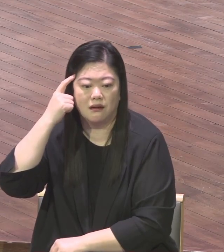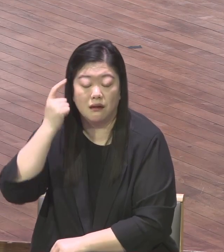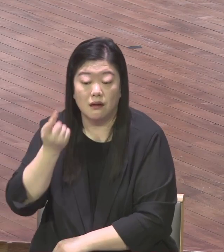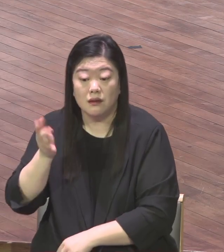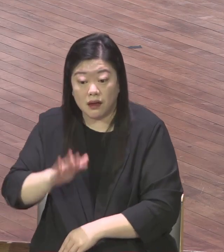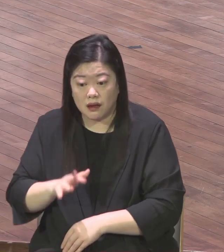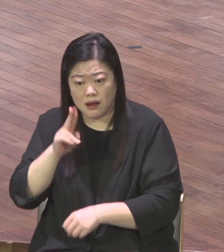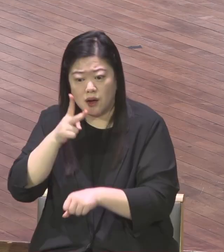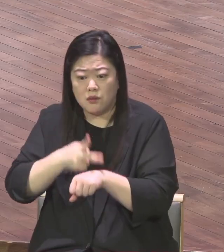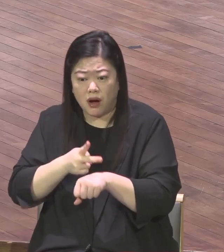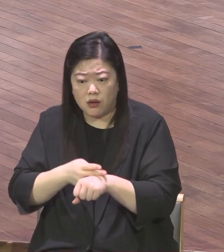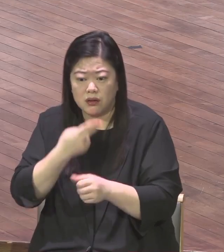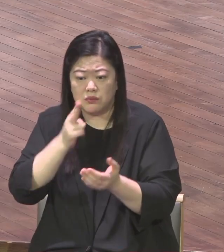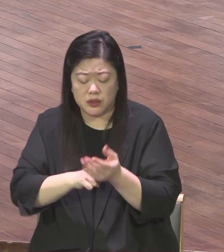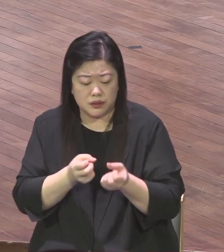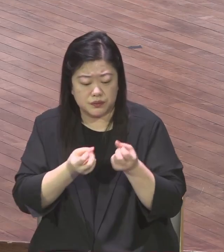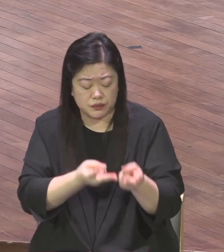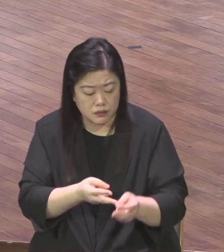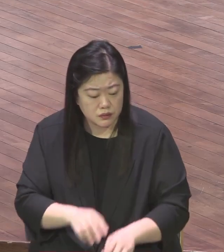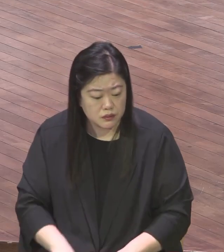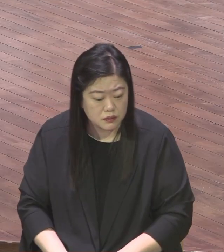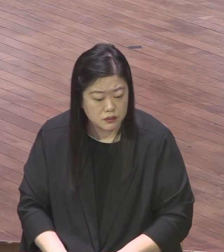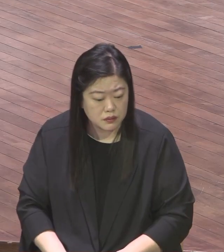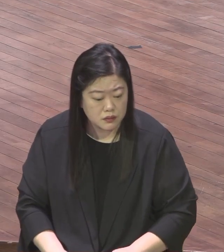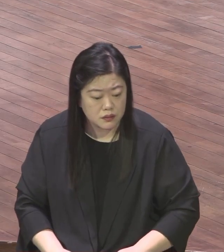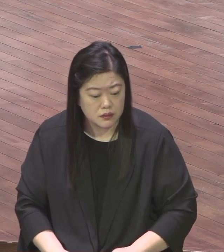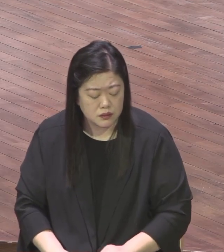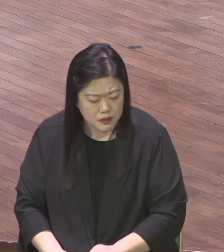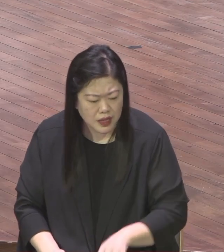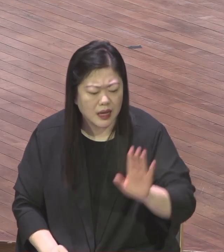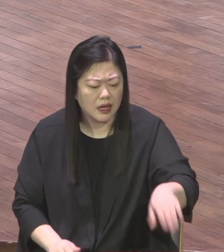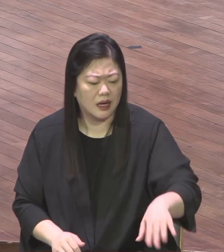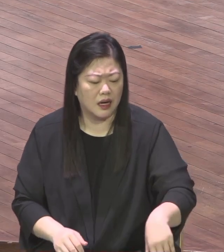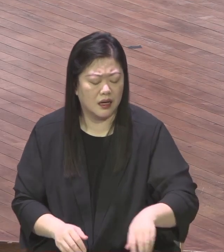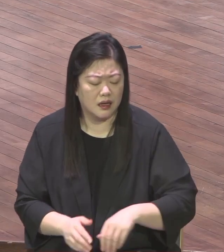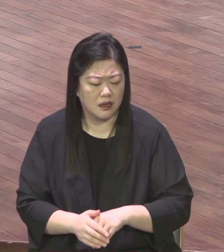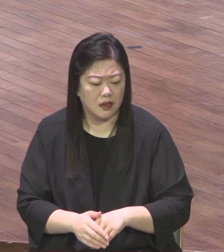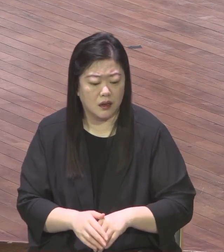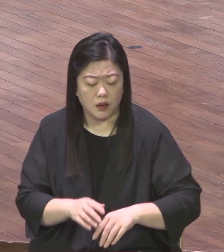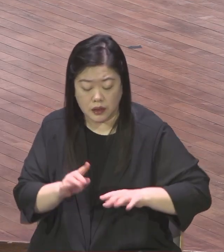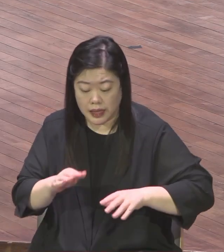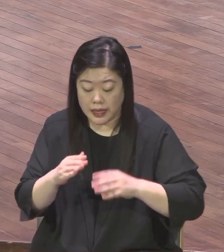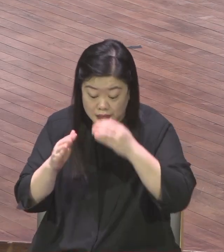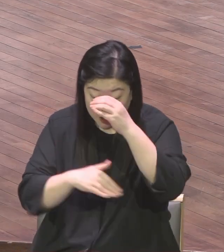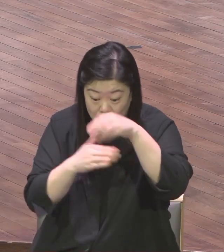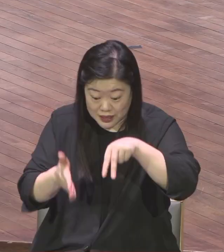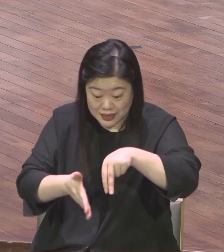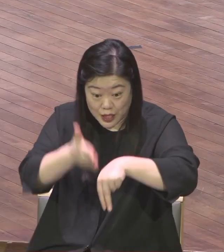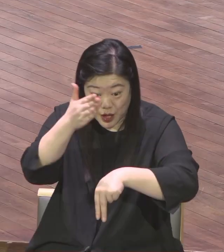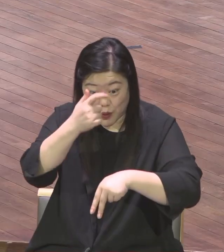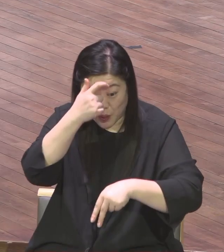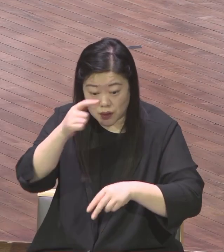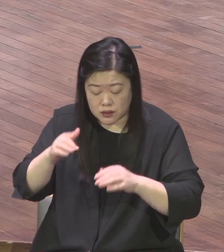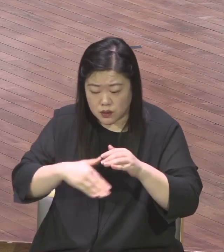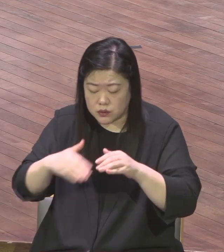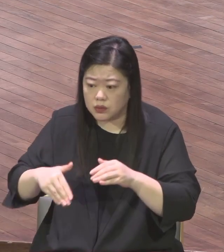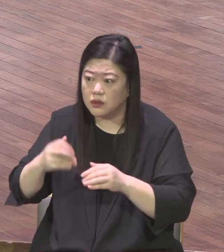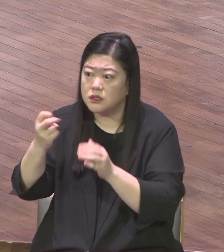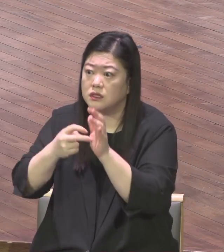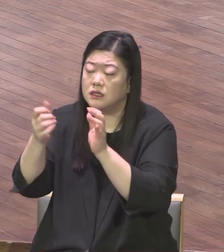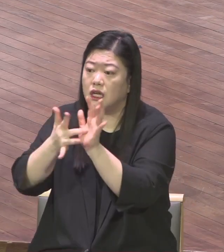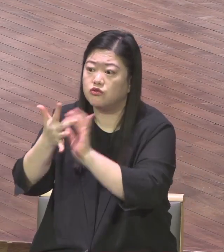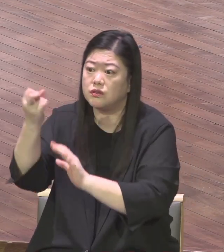달리 예수님 아직 오시지도 않았는데 일부 성도들이 죽단 말이에요. 일부 성도들이 먼저 그렇게 죽게